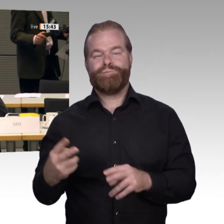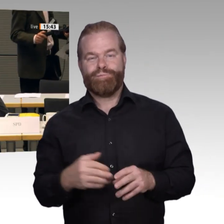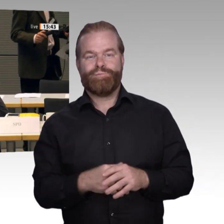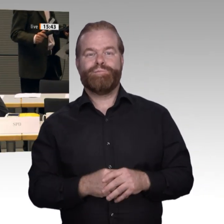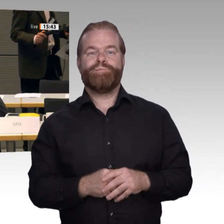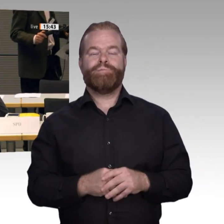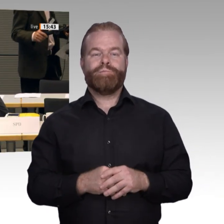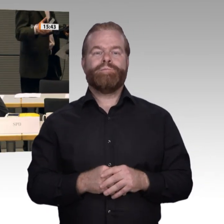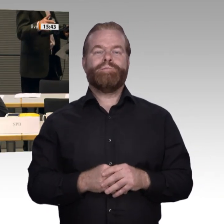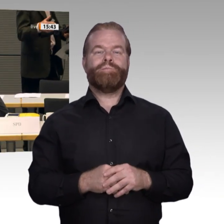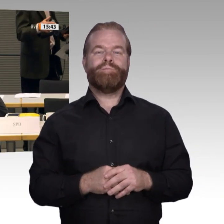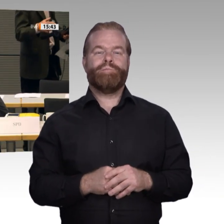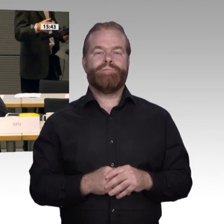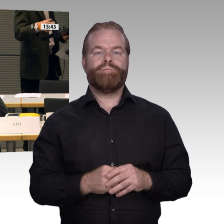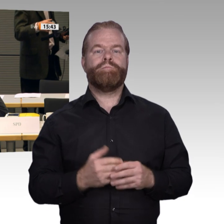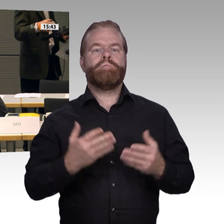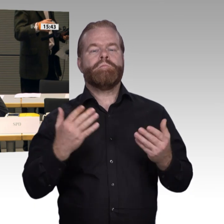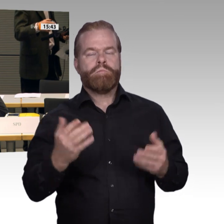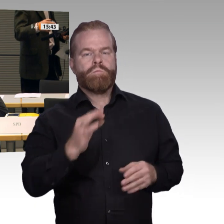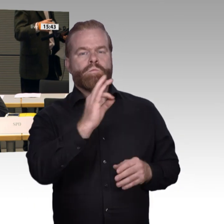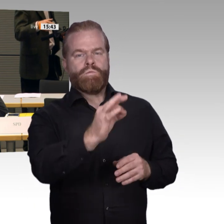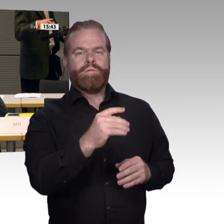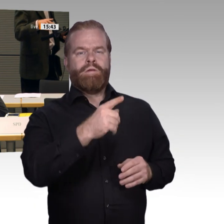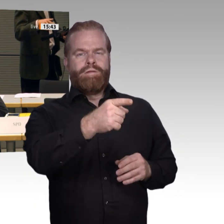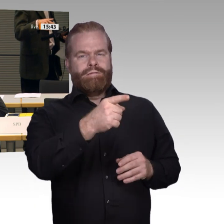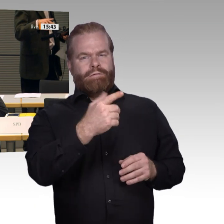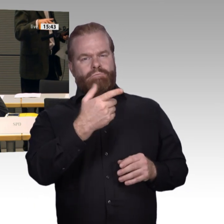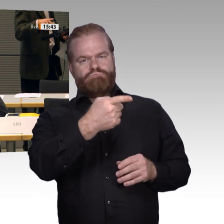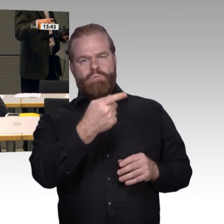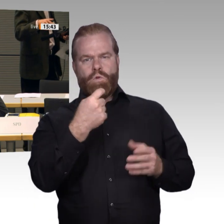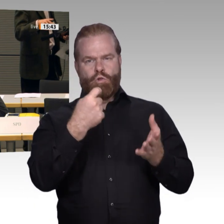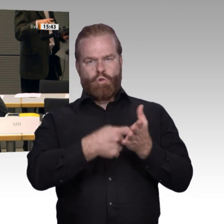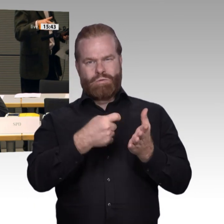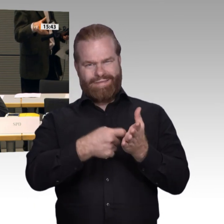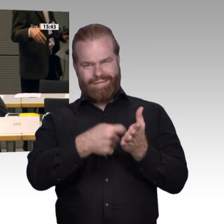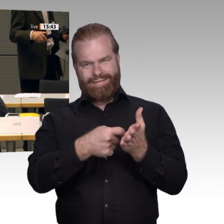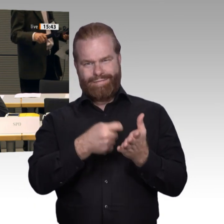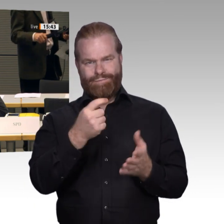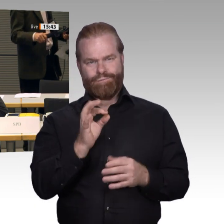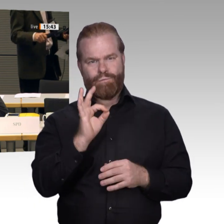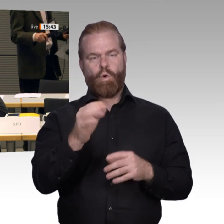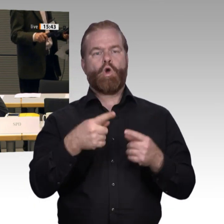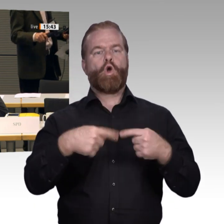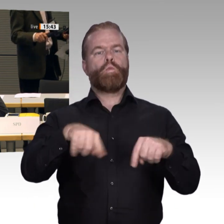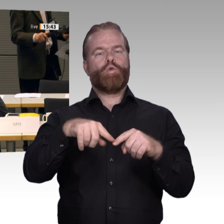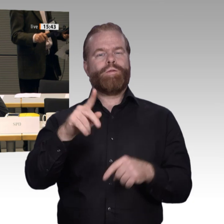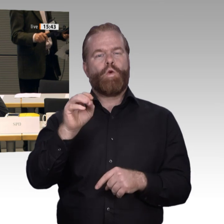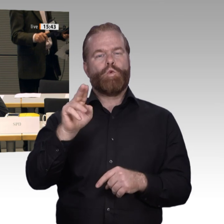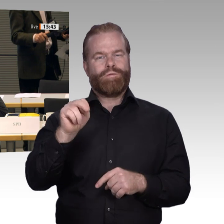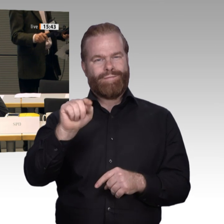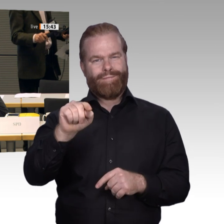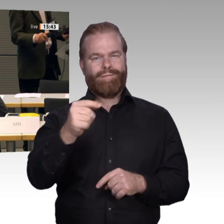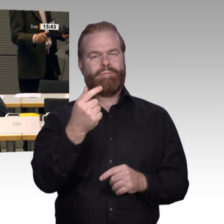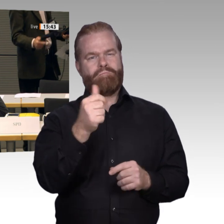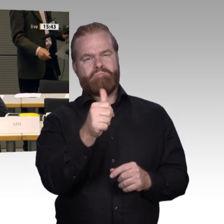wie leiten Sie diese Kostenschätzung her? Welchen Zeithorizont haben Sie dabei berücksichtigt und gibt es Regelungen im Gesetz, die